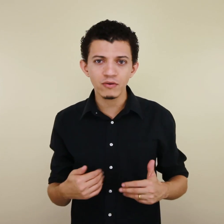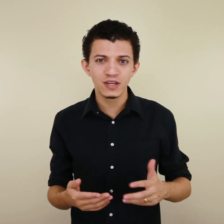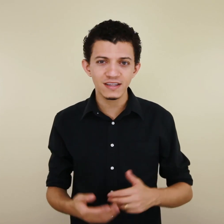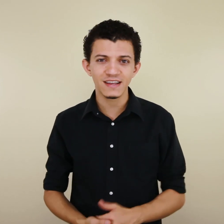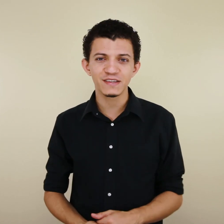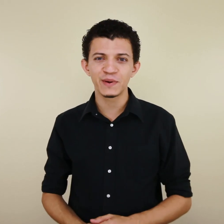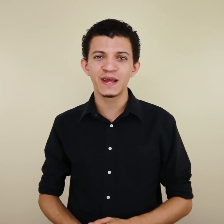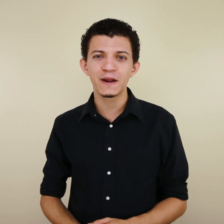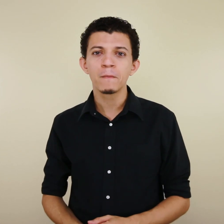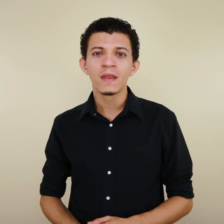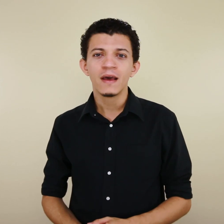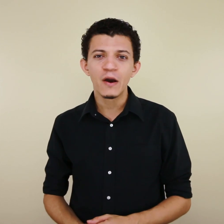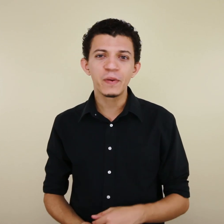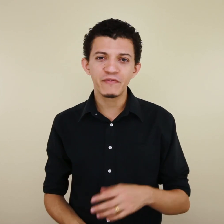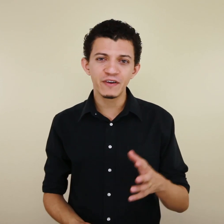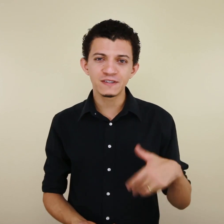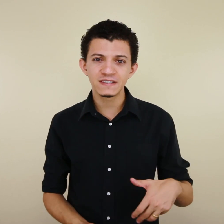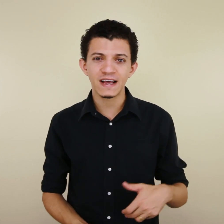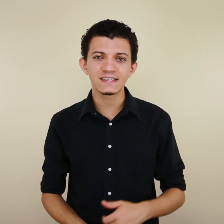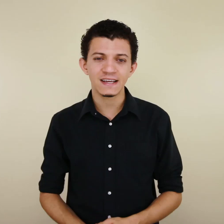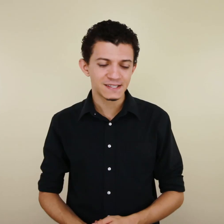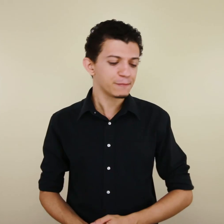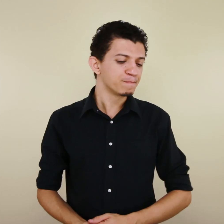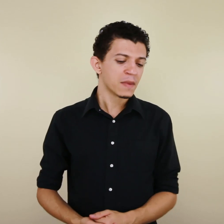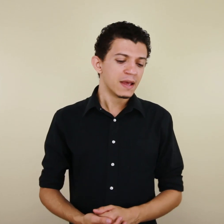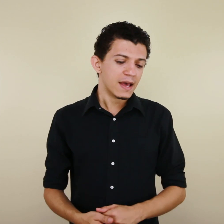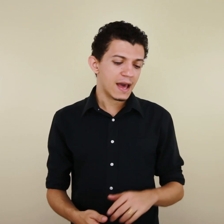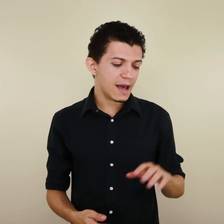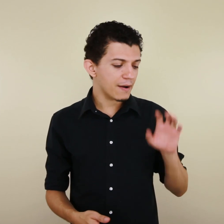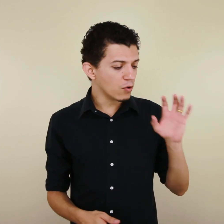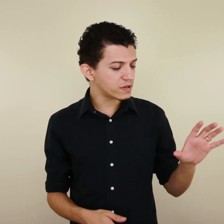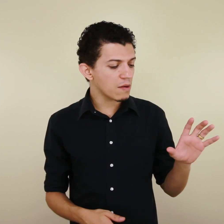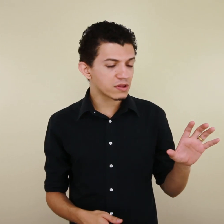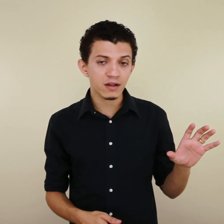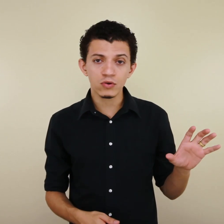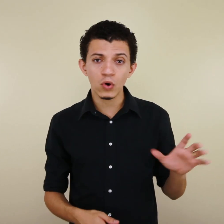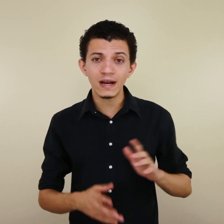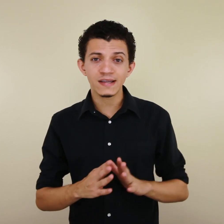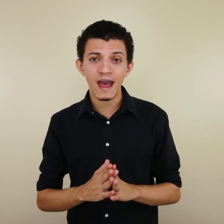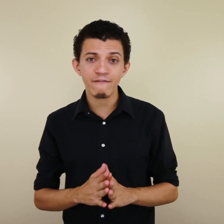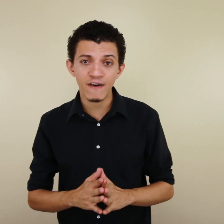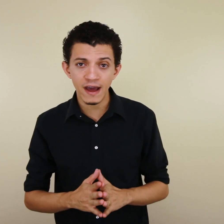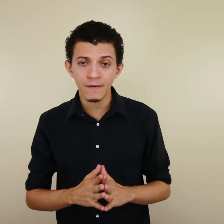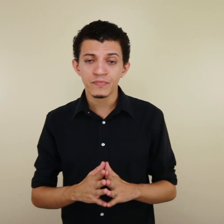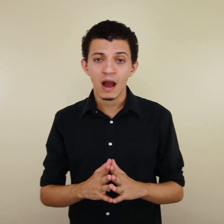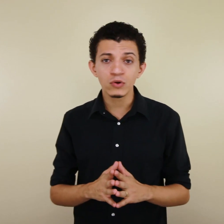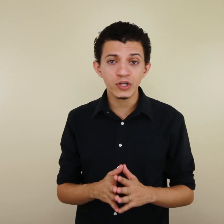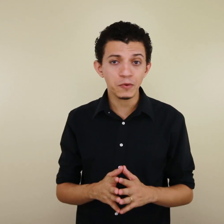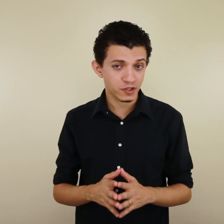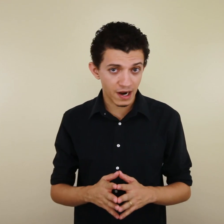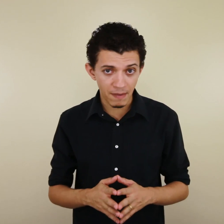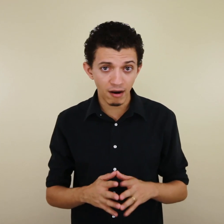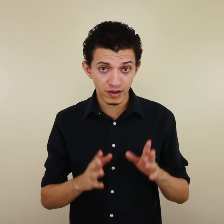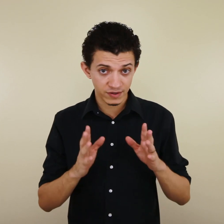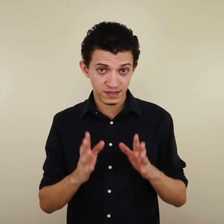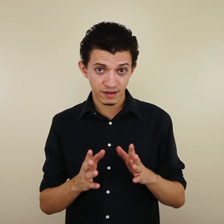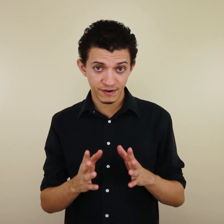utilizo dessa maneira, eu prefiro assim. O termo tradutor, ele se refere a um tipo de trabalho que você está